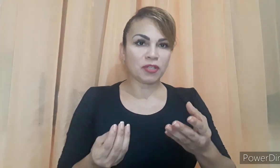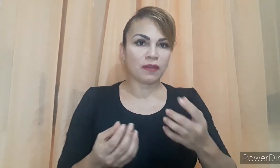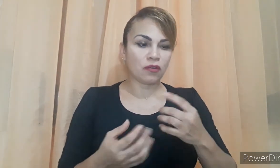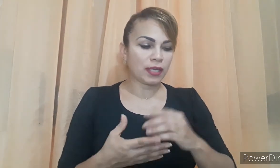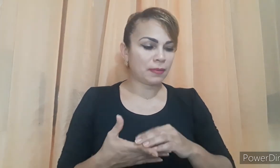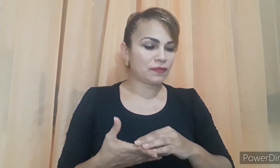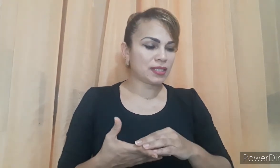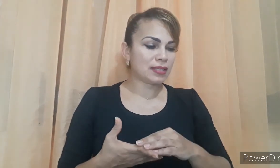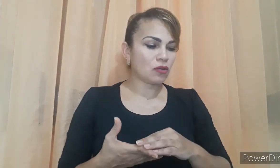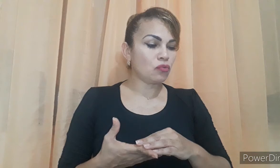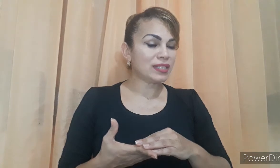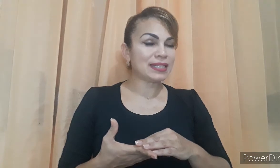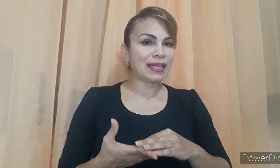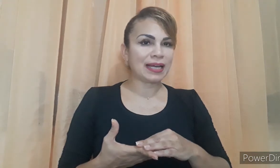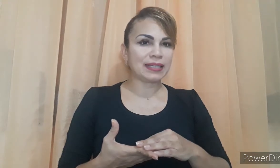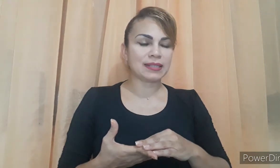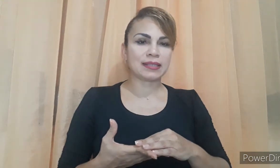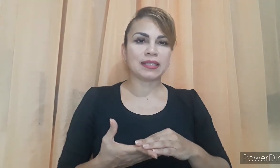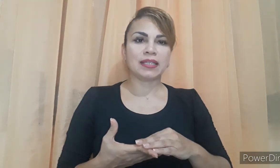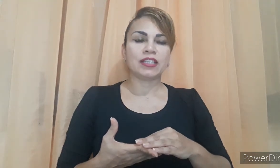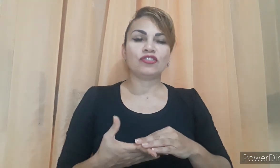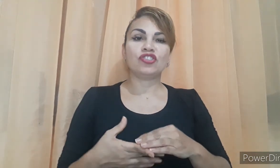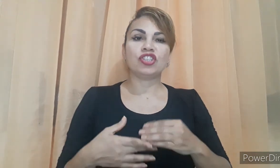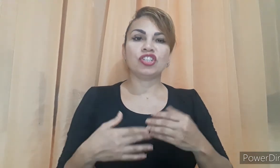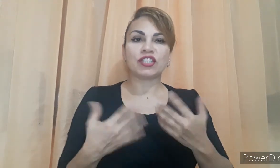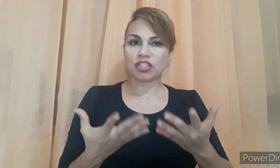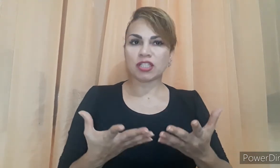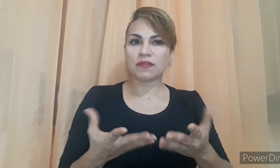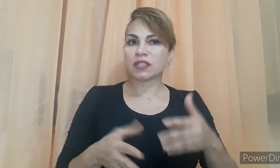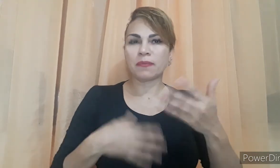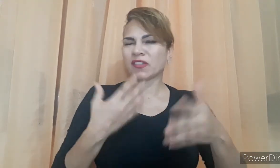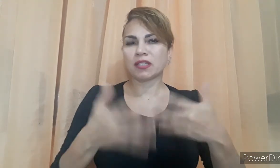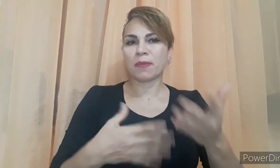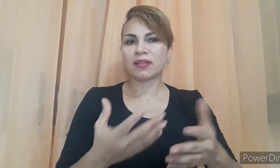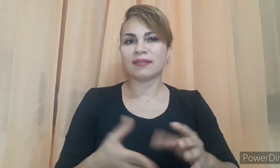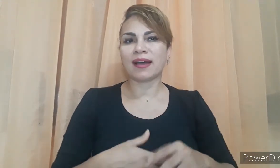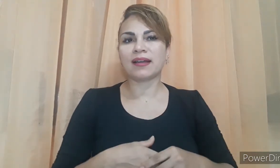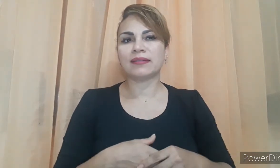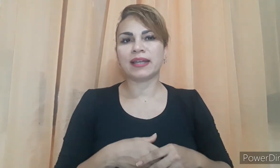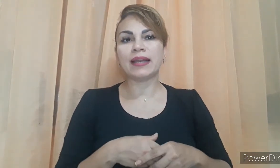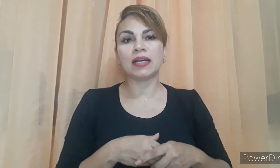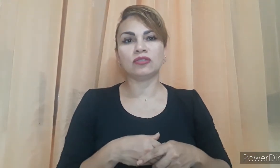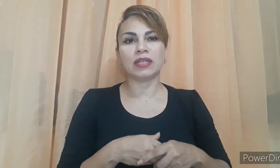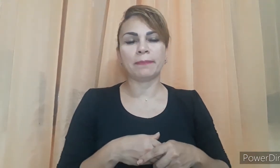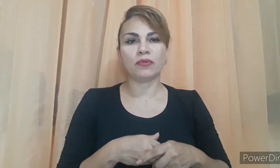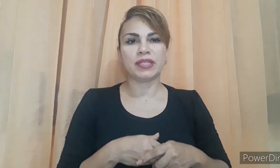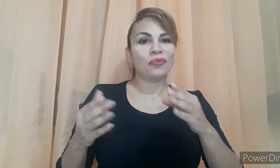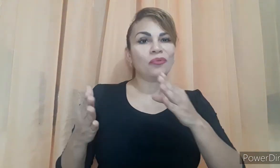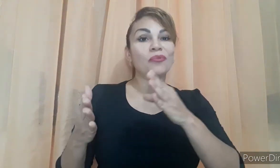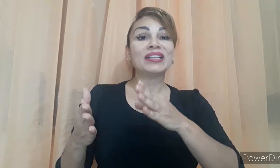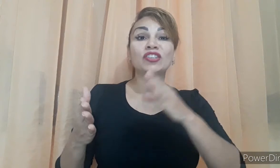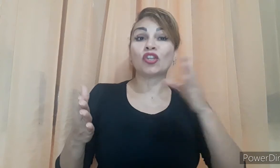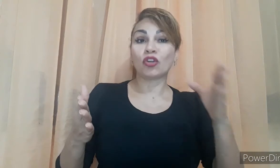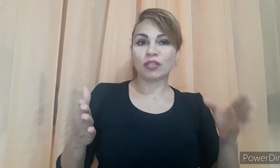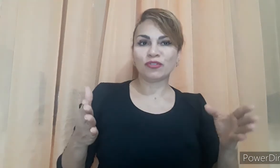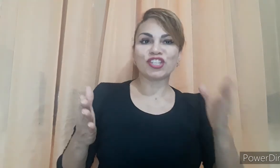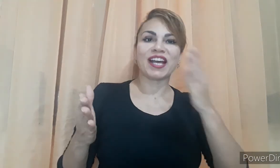disponível aqui para vocês alguns sinais de adjetivos que vocês podem estar treinando depois. Um antônimo de